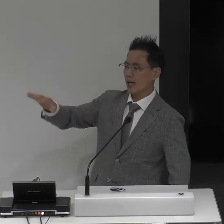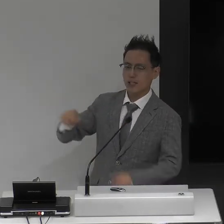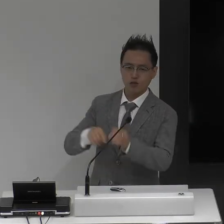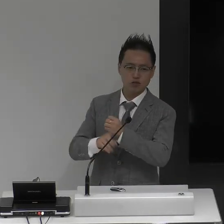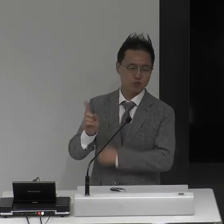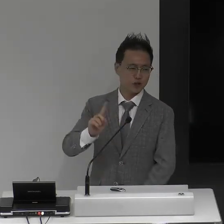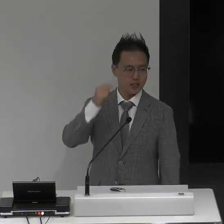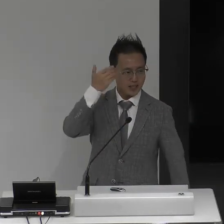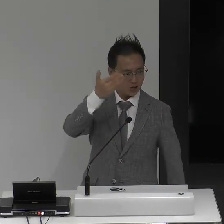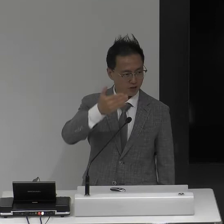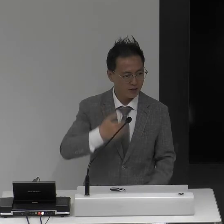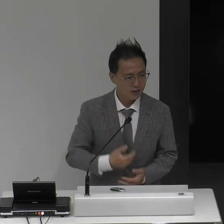이유는 무엇일까요?